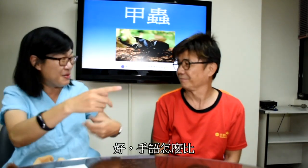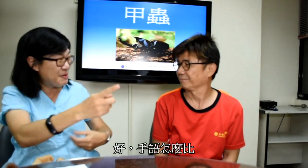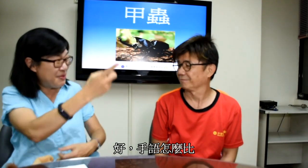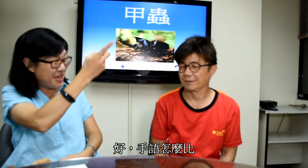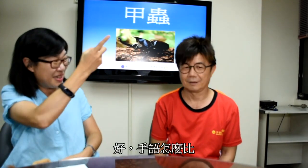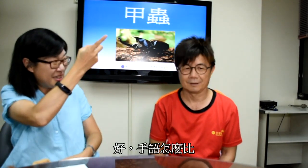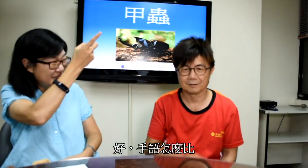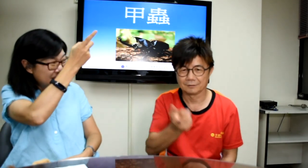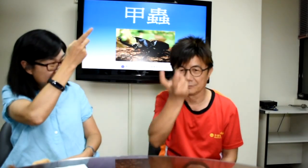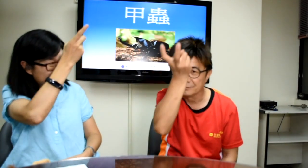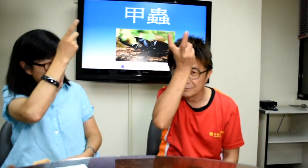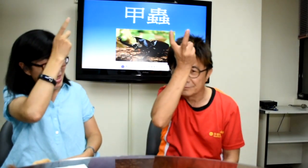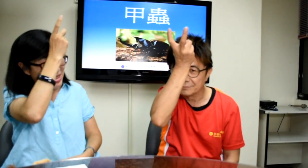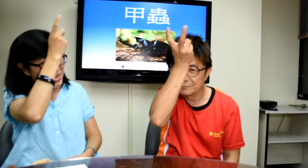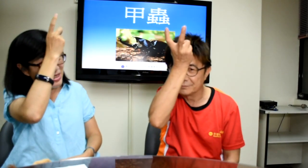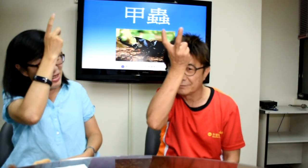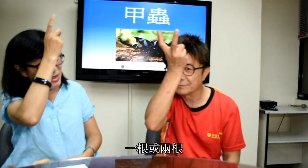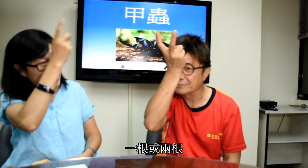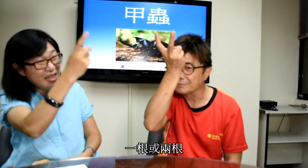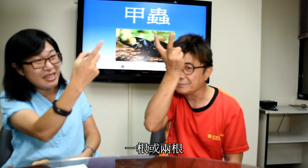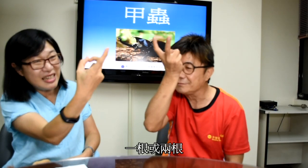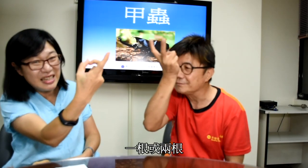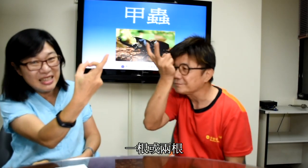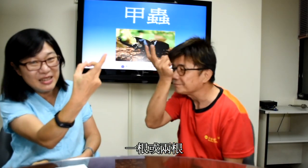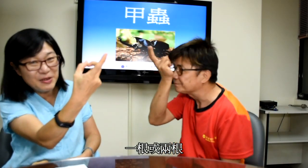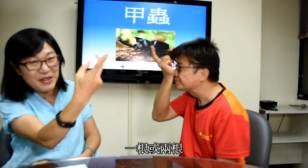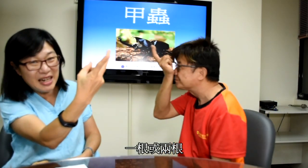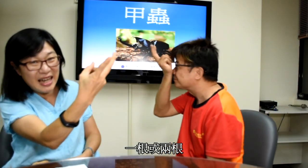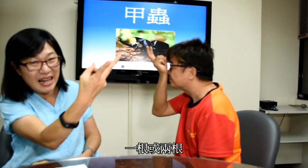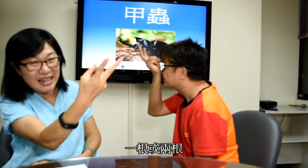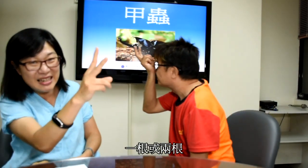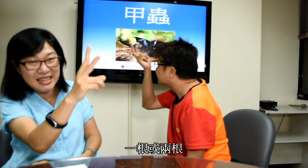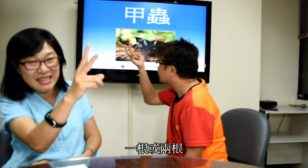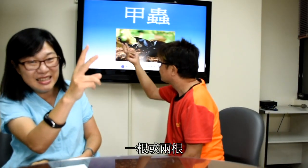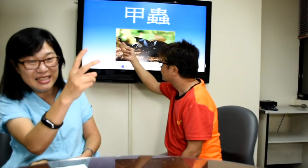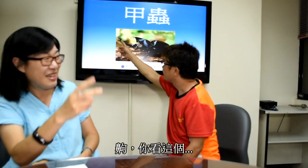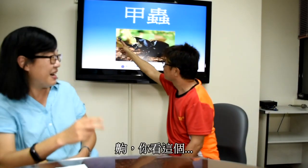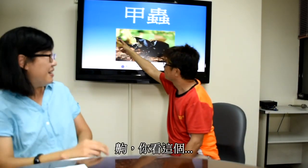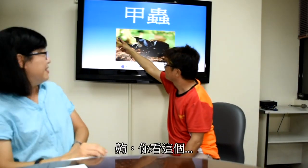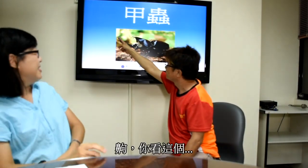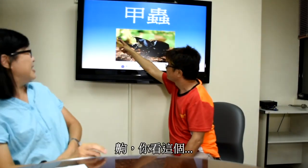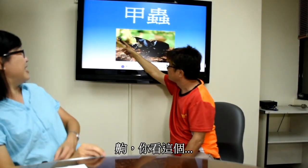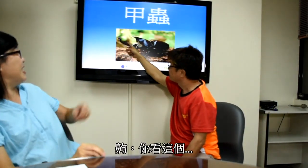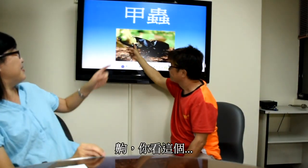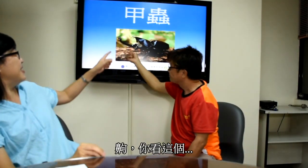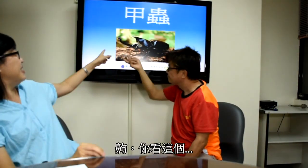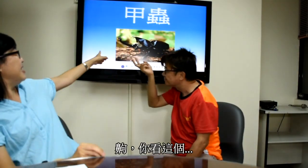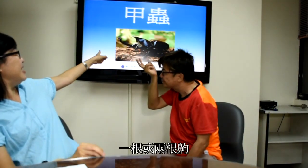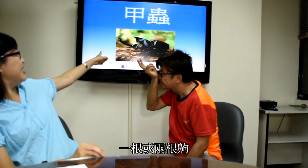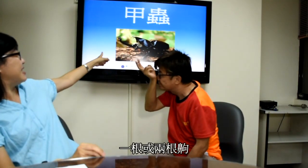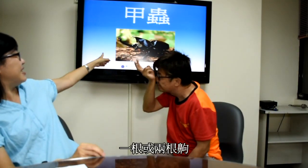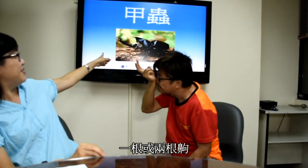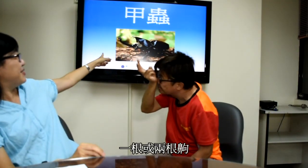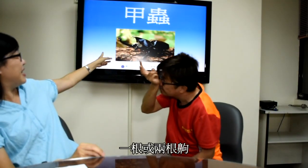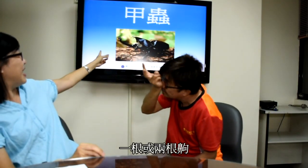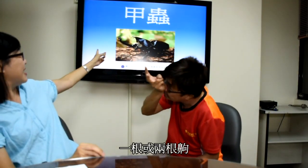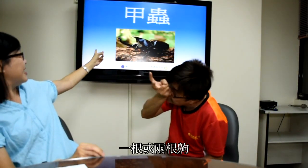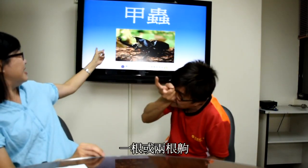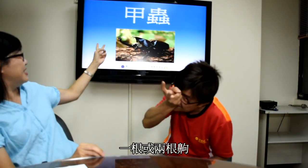么比？一根或两根。好，你看到一根或两根，